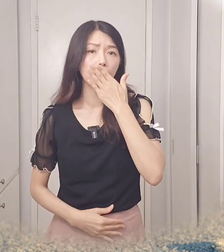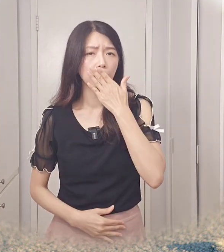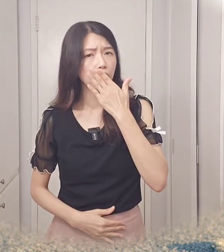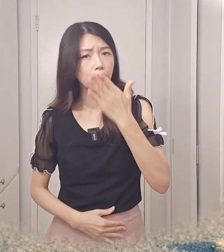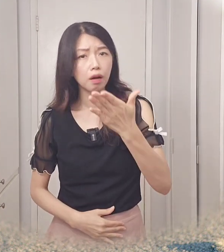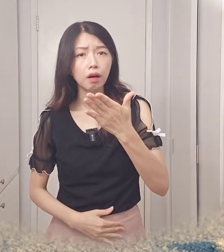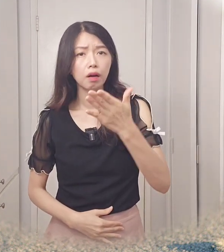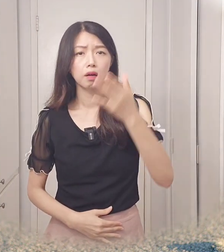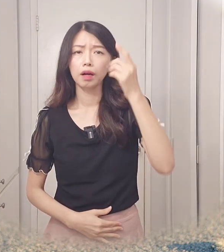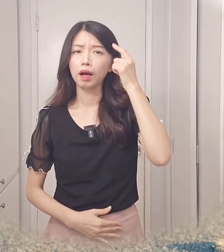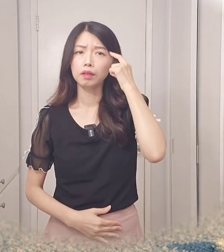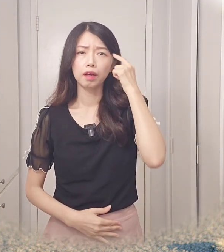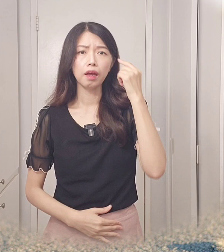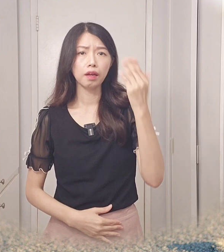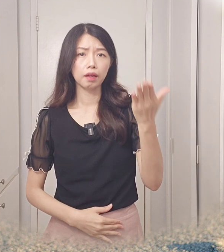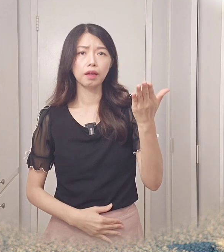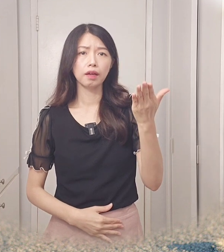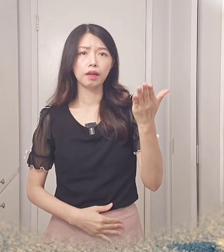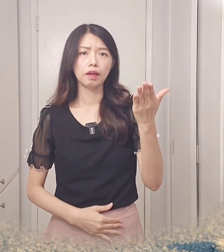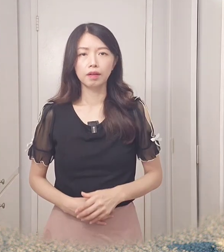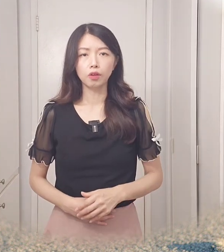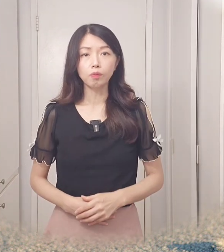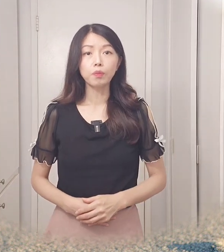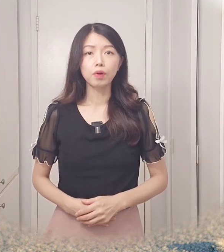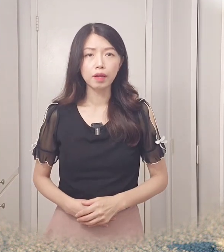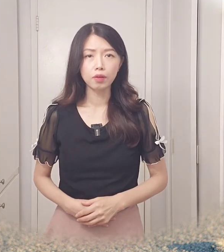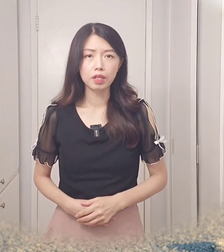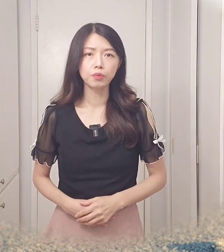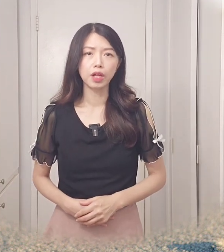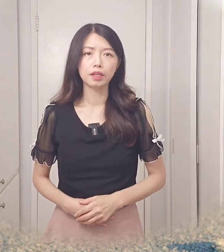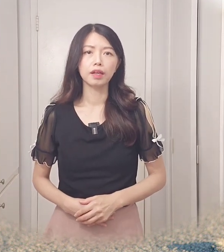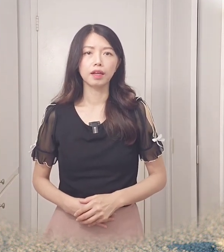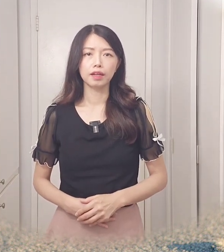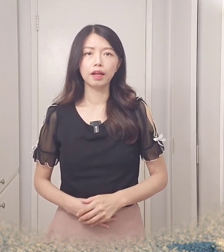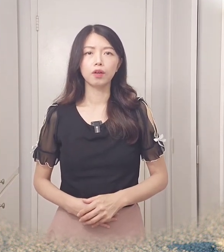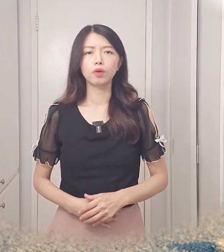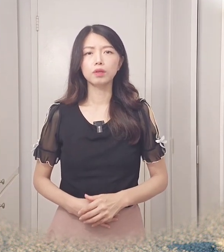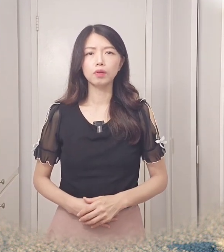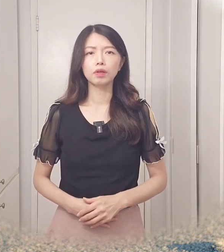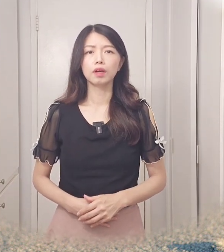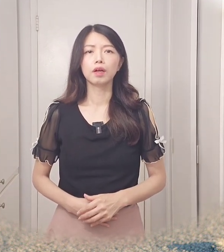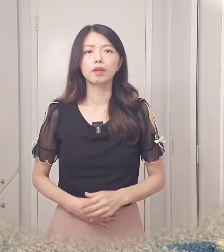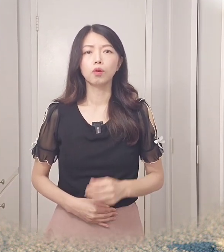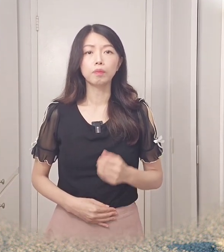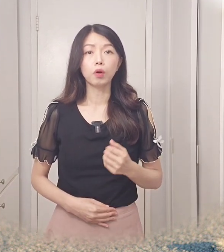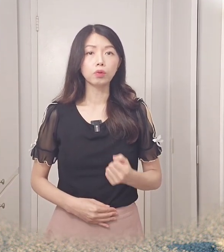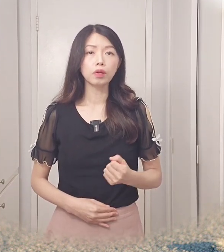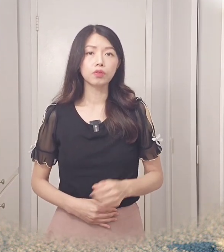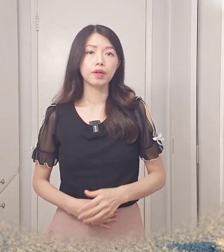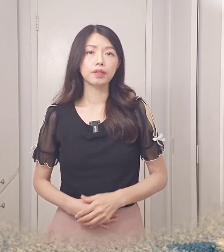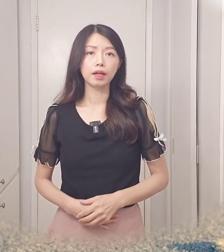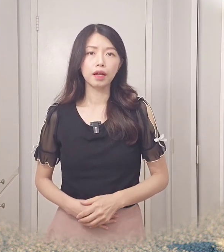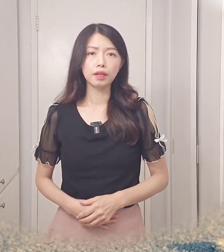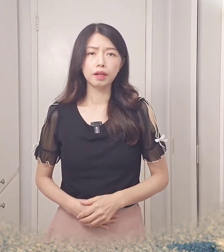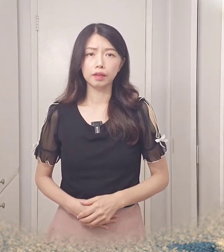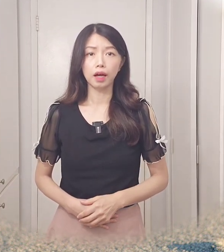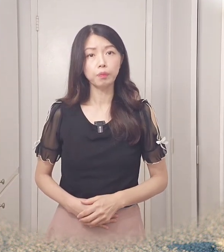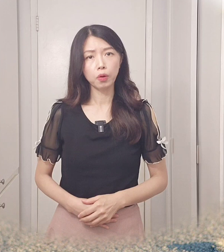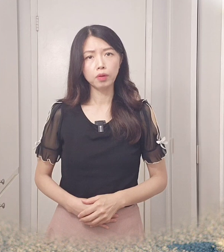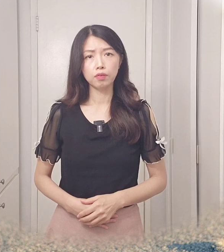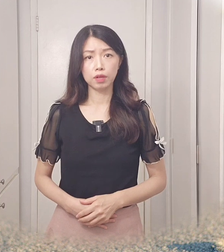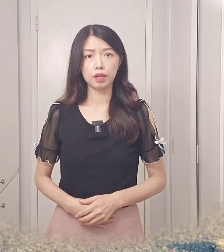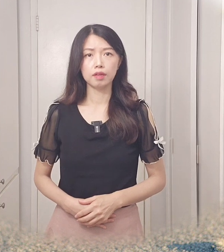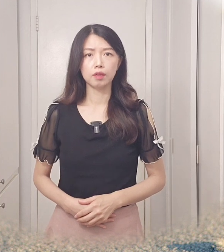표현 가능해? 정말 몰라서 질문하는 게 아니라 여기서는 정말 어떻게 주의 사랑을